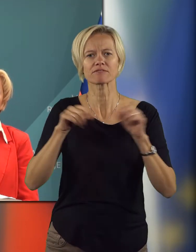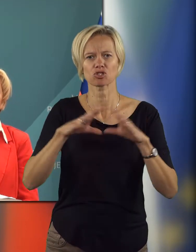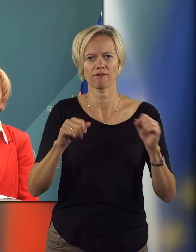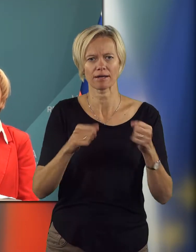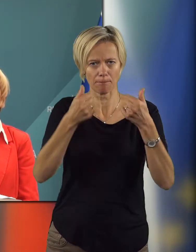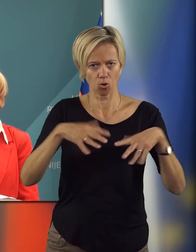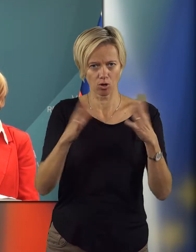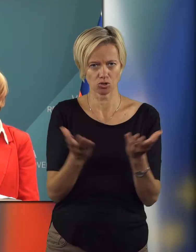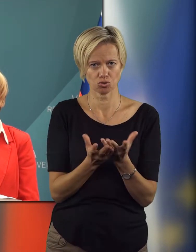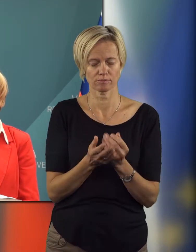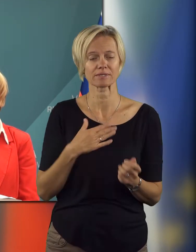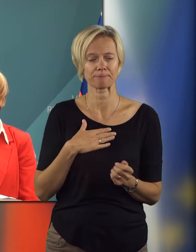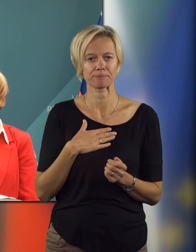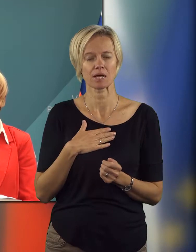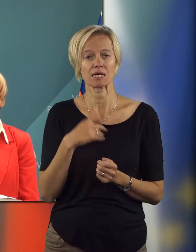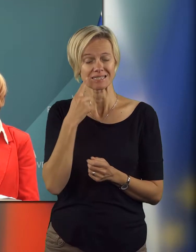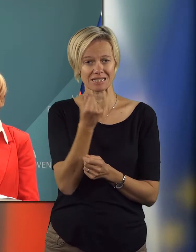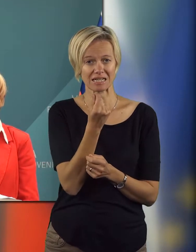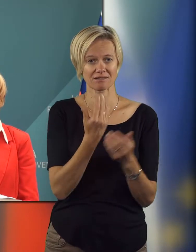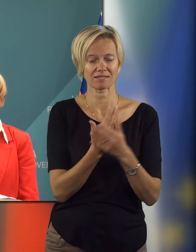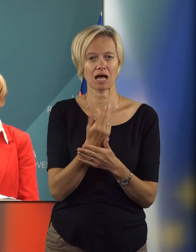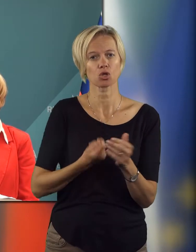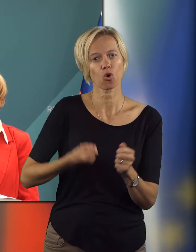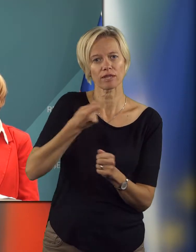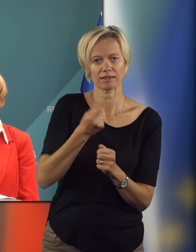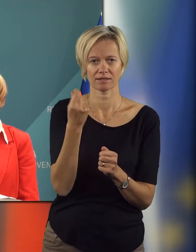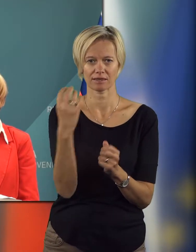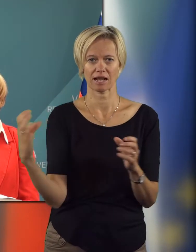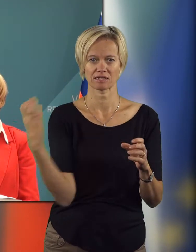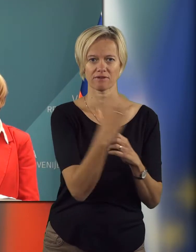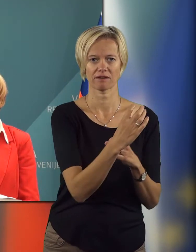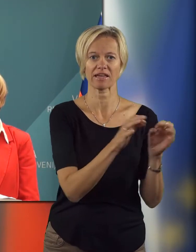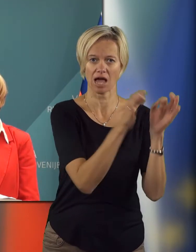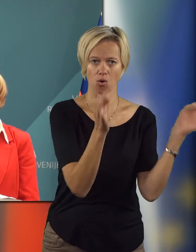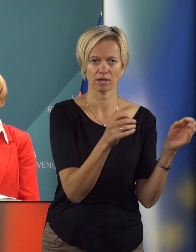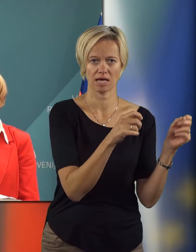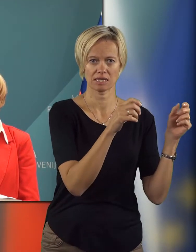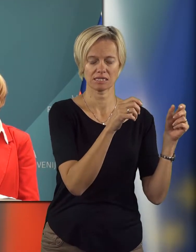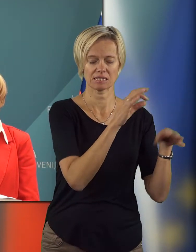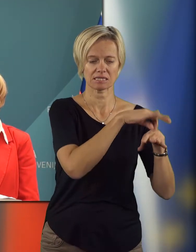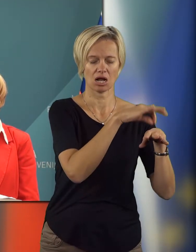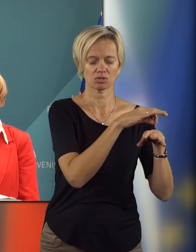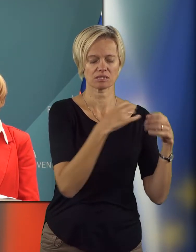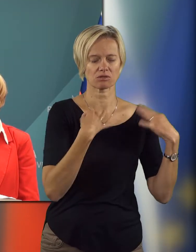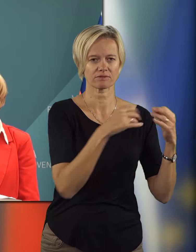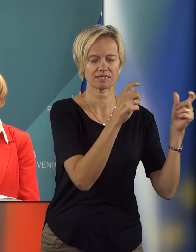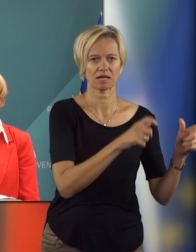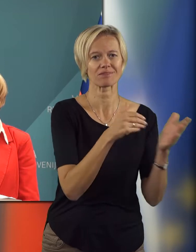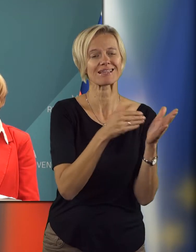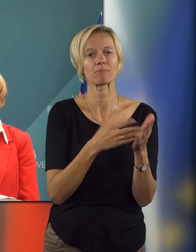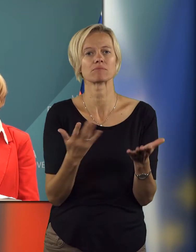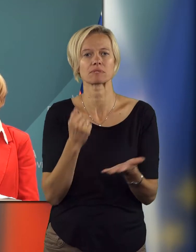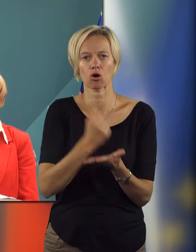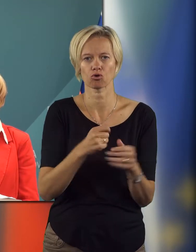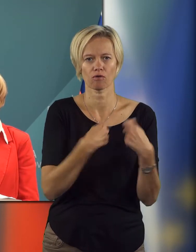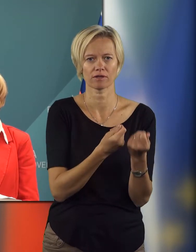proračuna. Namreč sredstva za dodaten transfer v javne zdravstvene zavode je treba